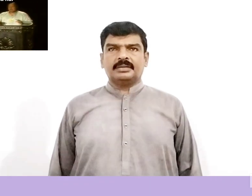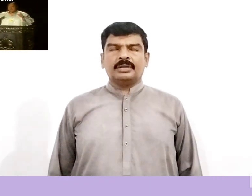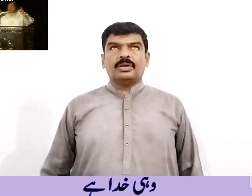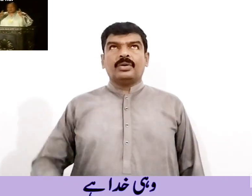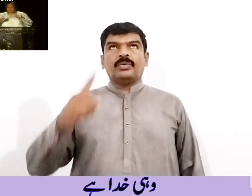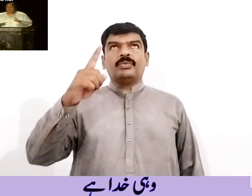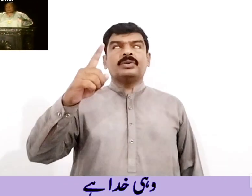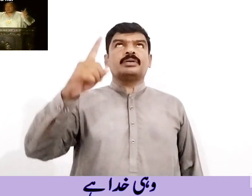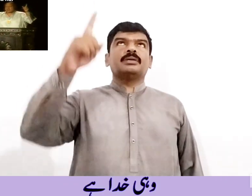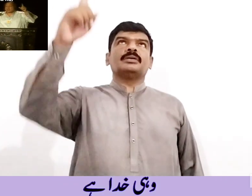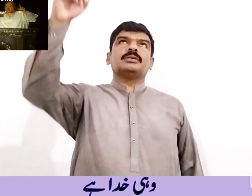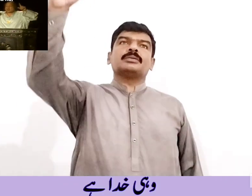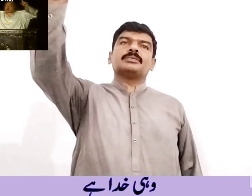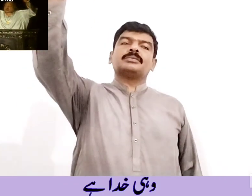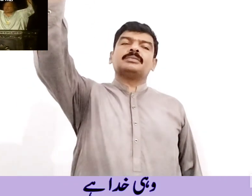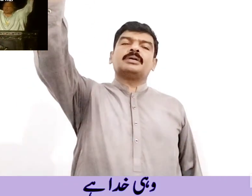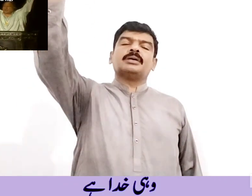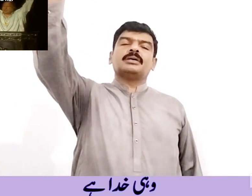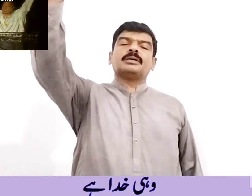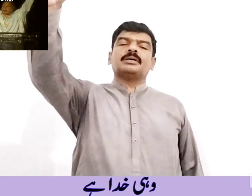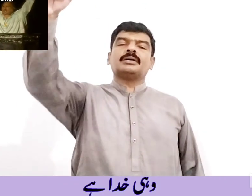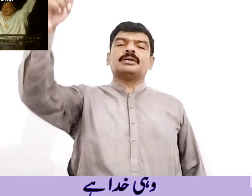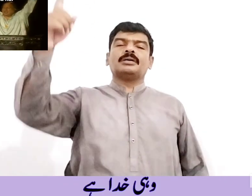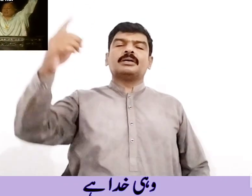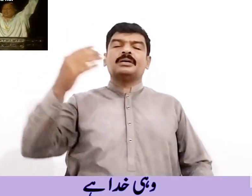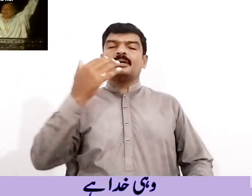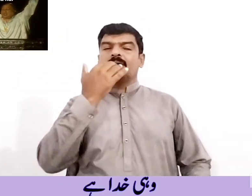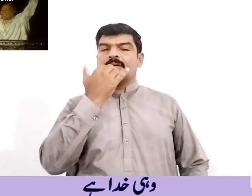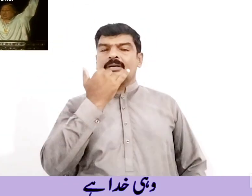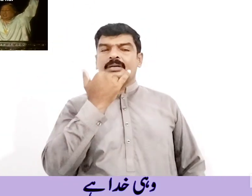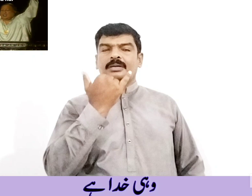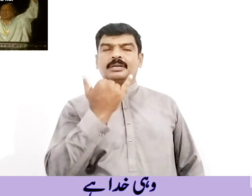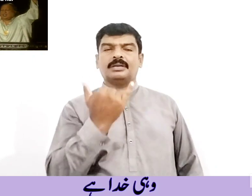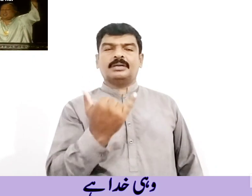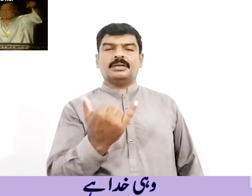है, वही खुदा